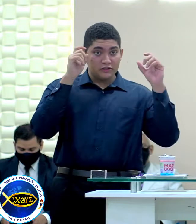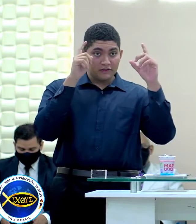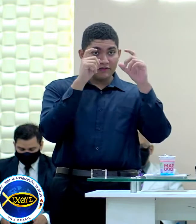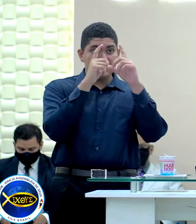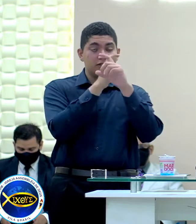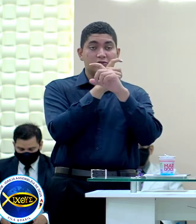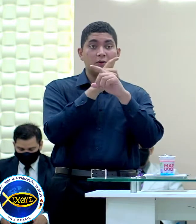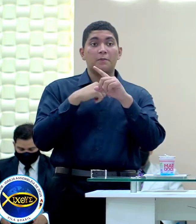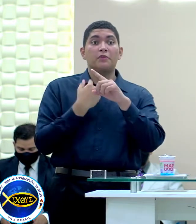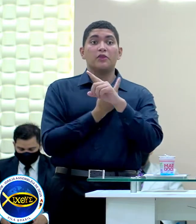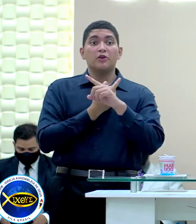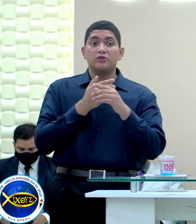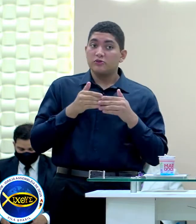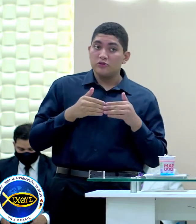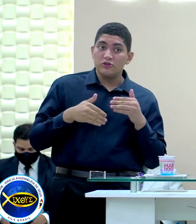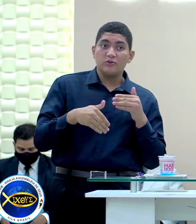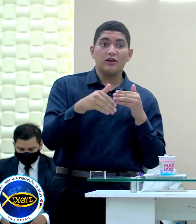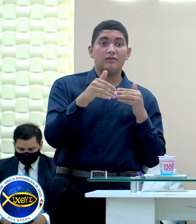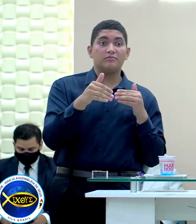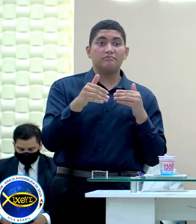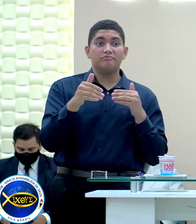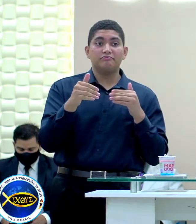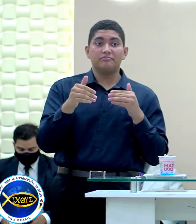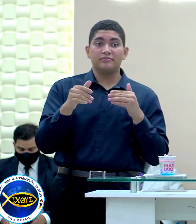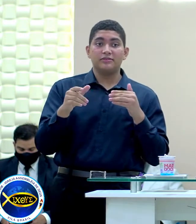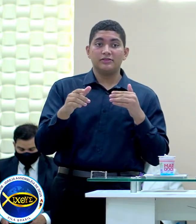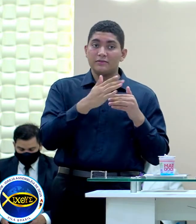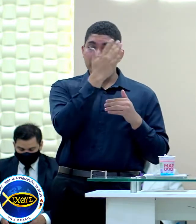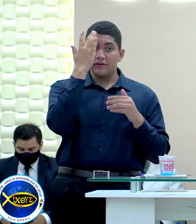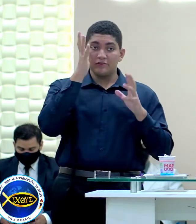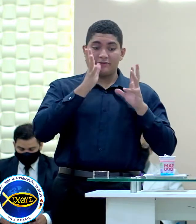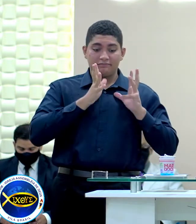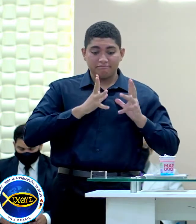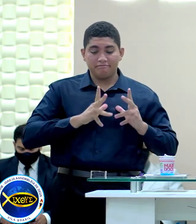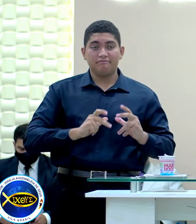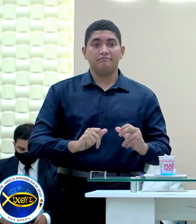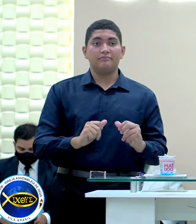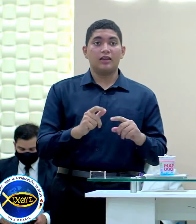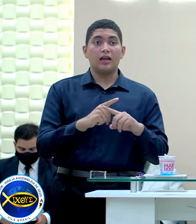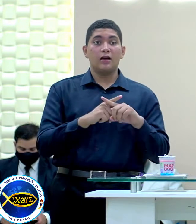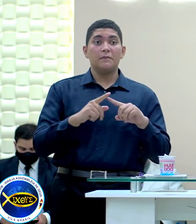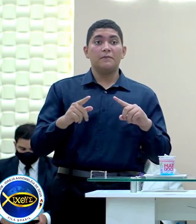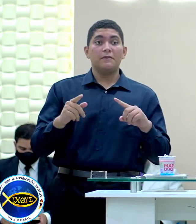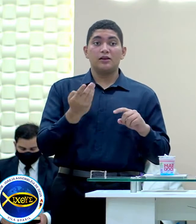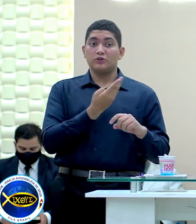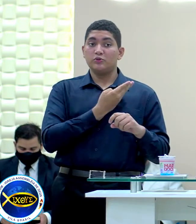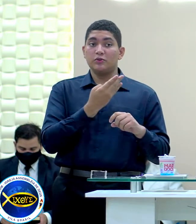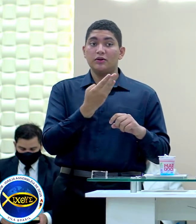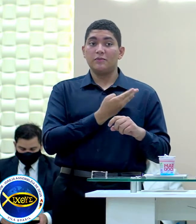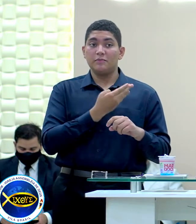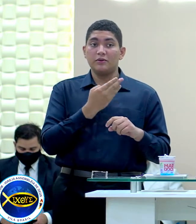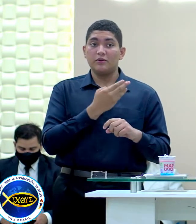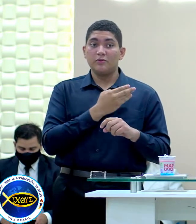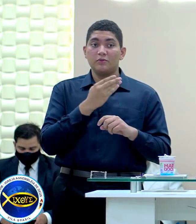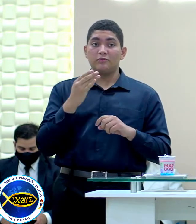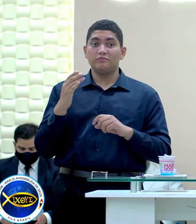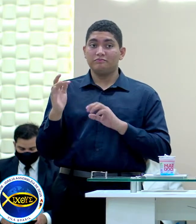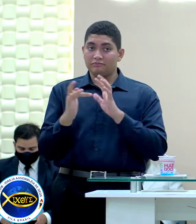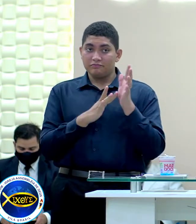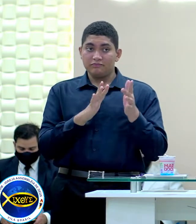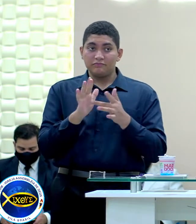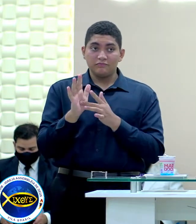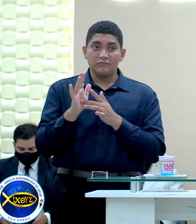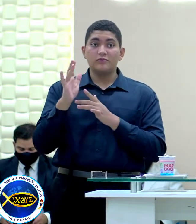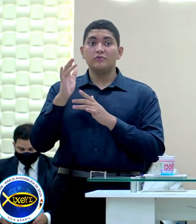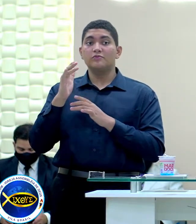nós nos mantermos em santidade. Mas o amigo do noivo que está conosco, o